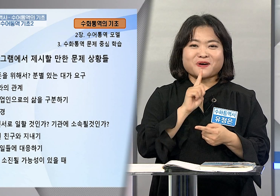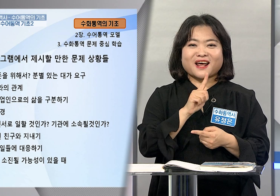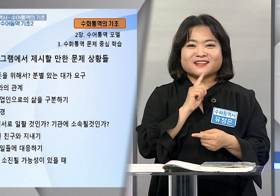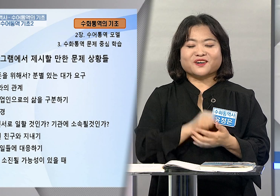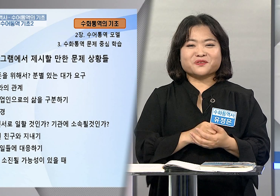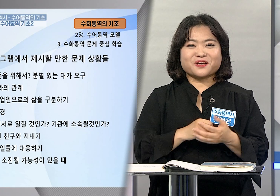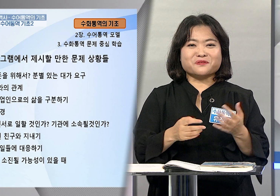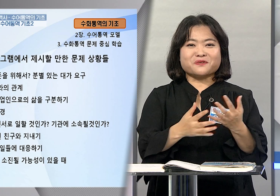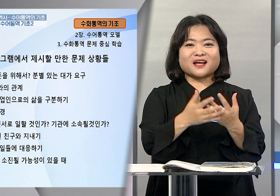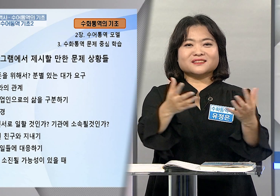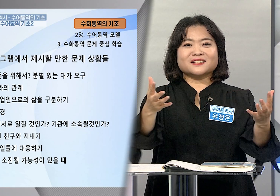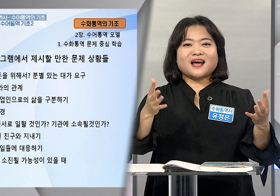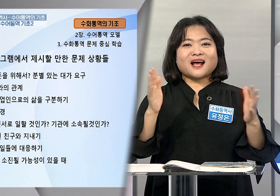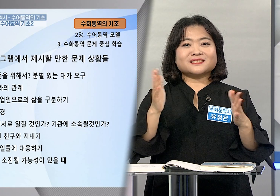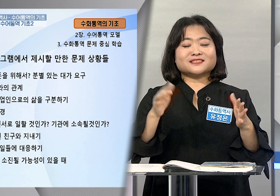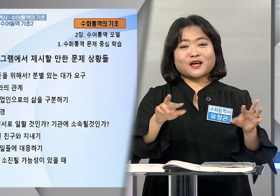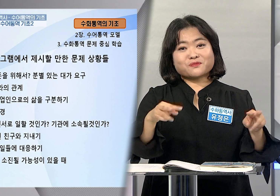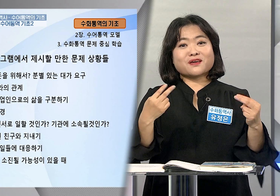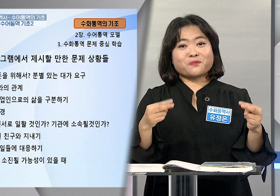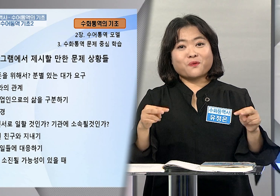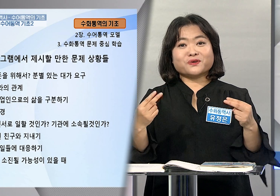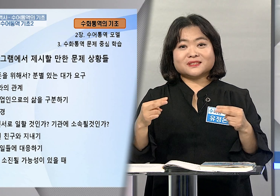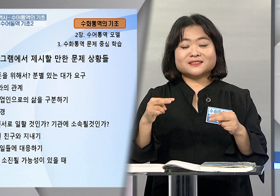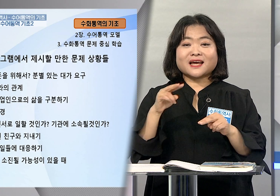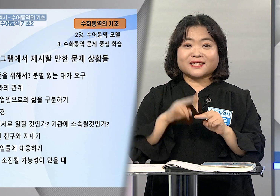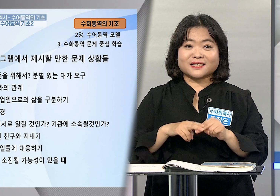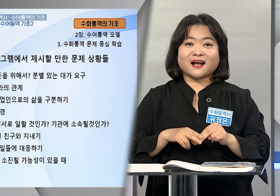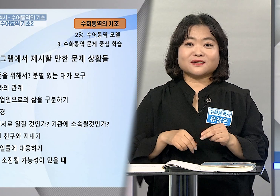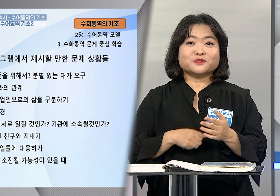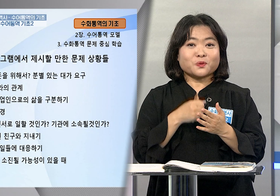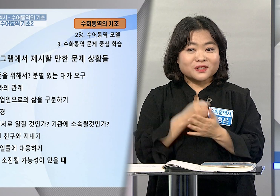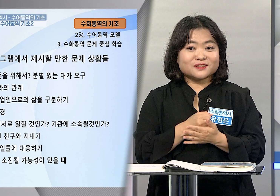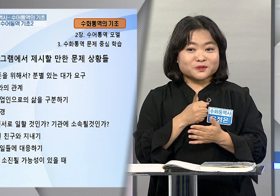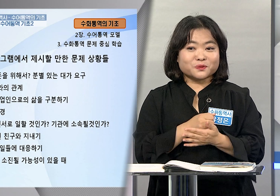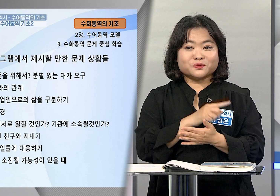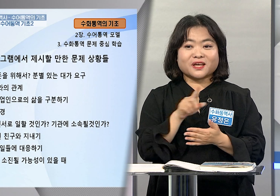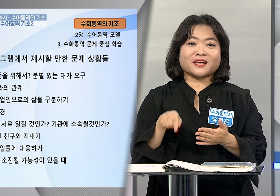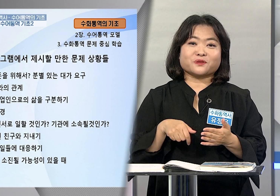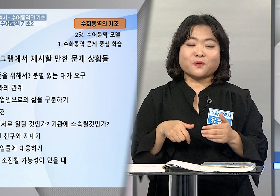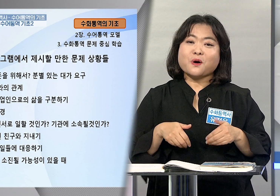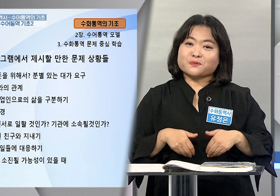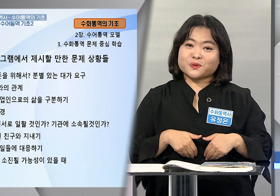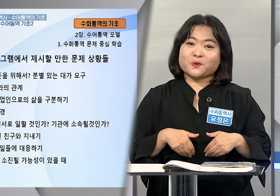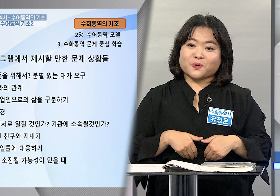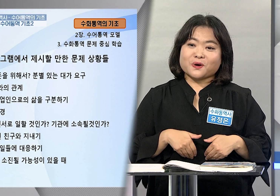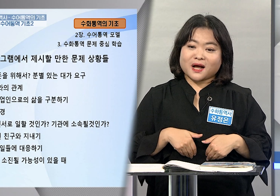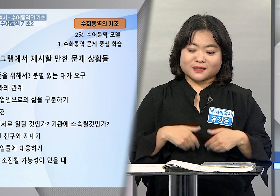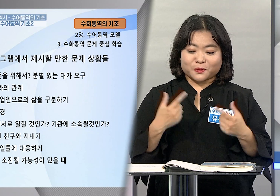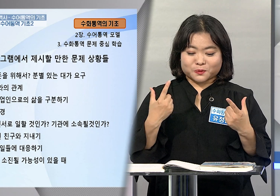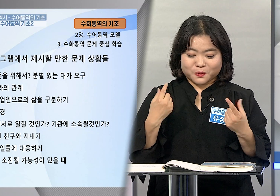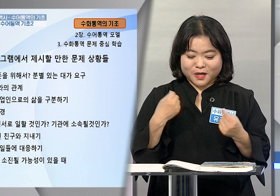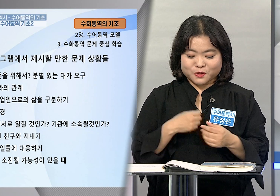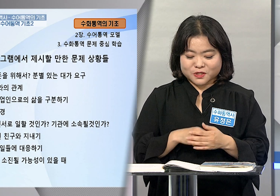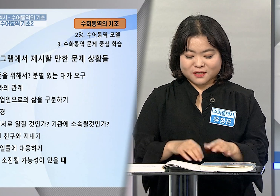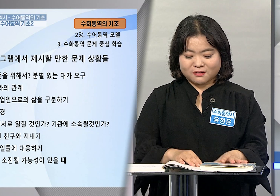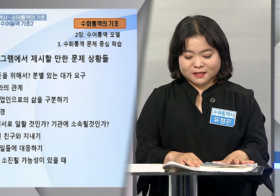말하는 거. 왜냐하면 많은 학생들이 함께 보고 있는 자리니까 그런 용기들도 우리에게 또 필요하다고도 할 수 있을 것